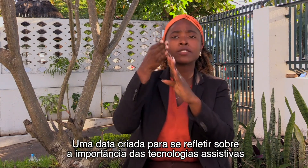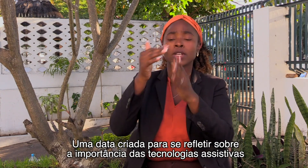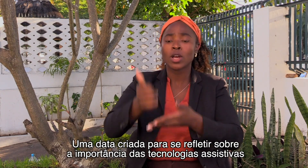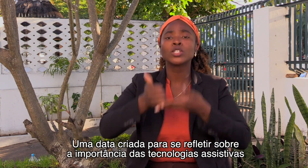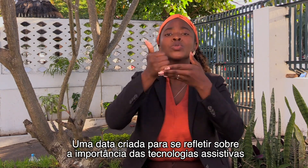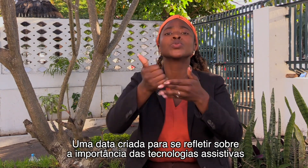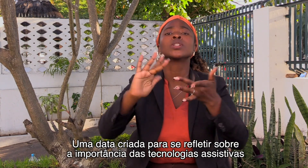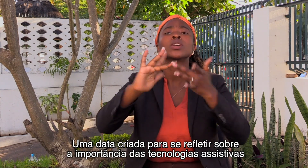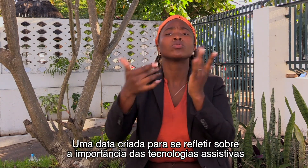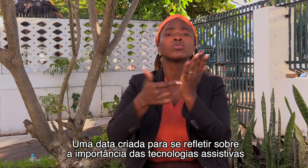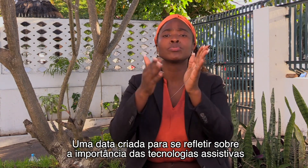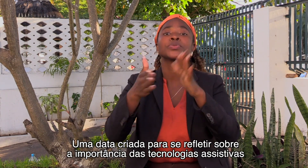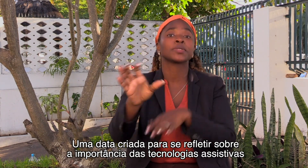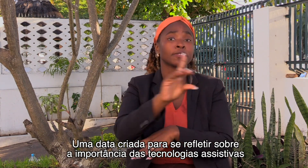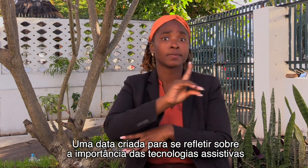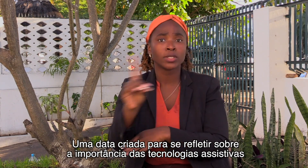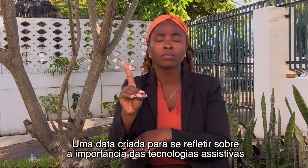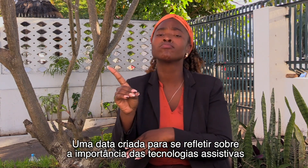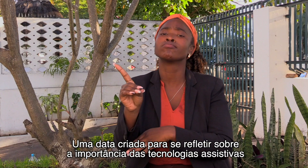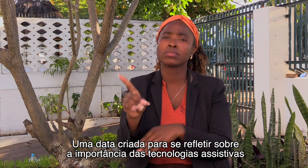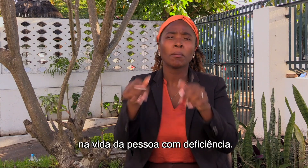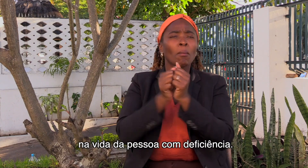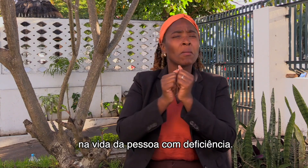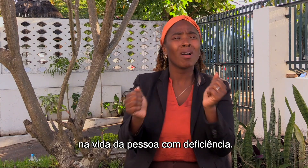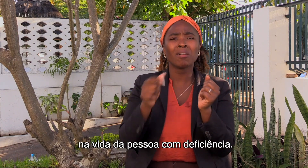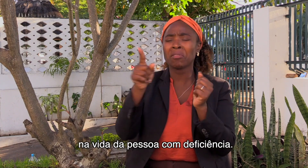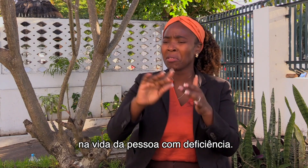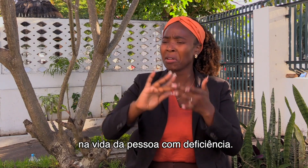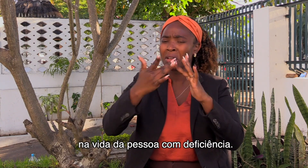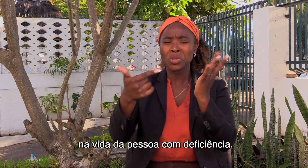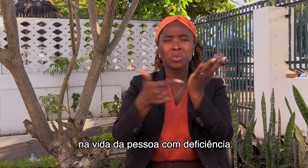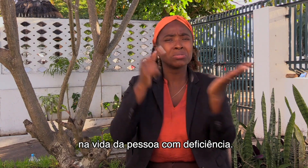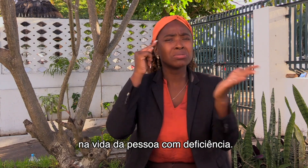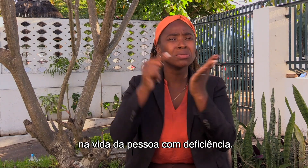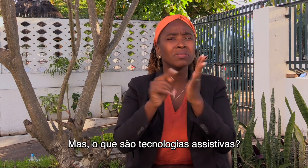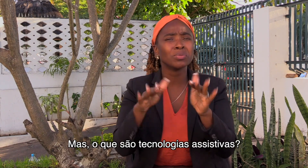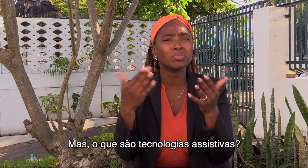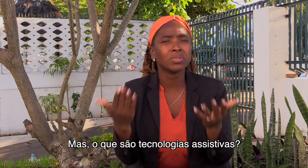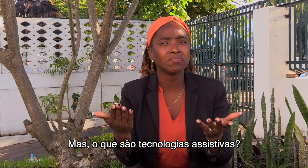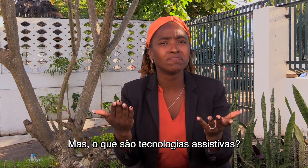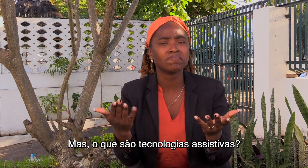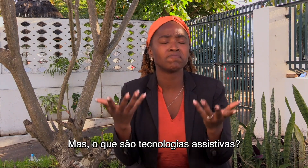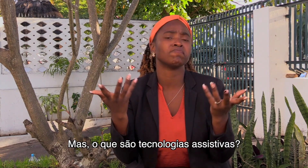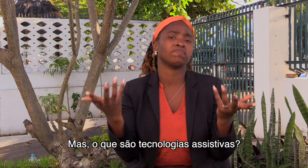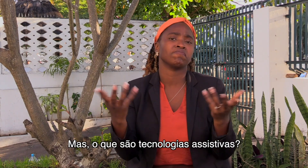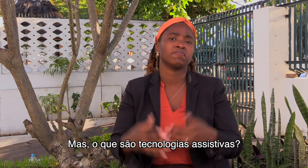refletir sobre a importância das tecnologias assistivas na vida da pessoa com deficiência. Mas o que são tecnologias